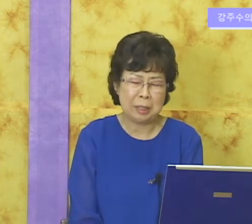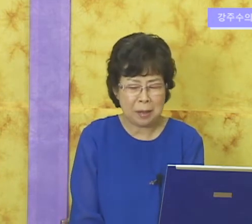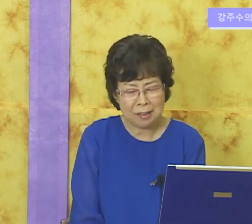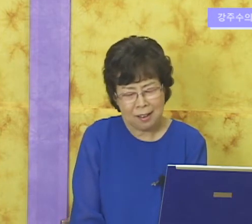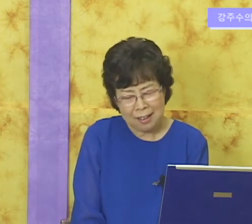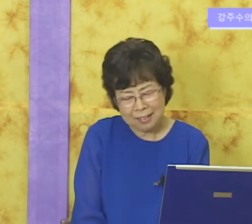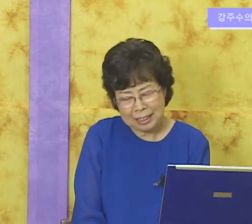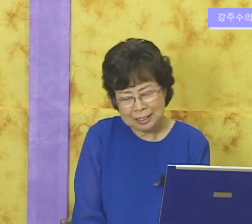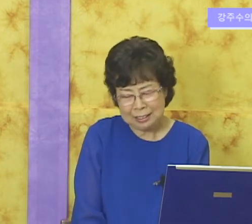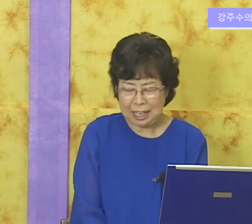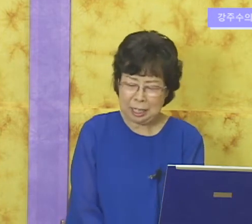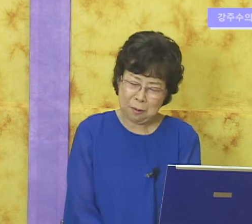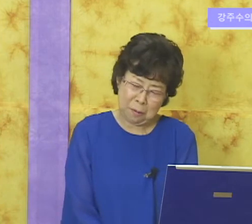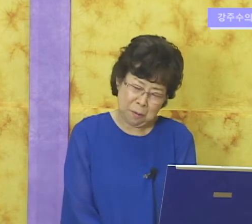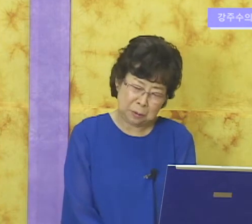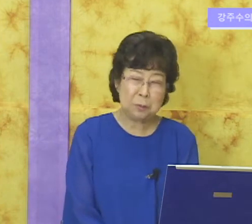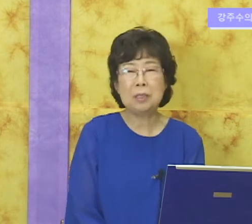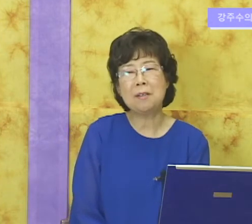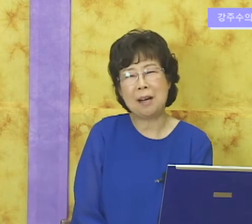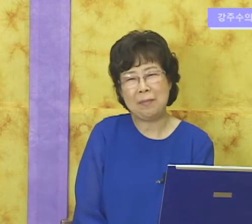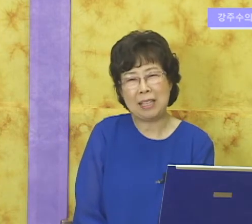막 낯을 가리고 쑥스러워합니다.